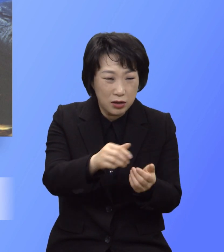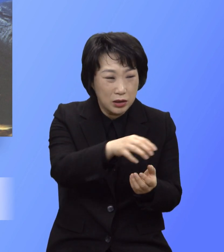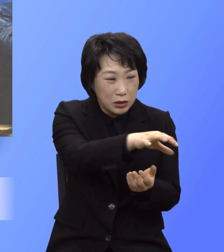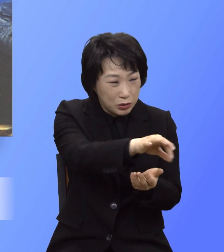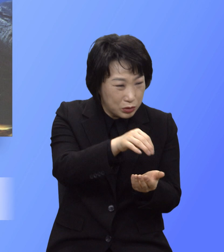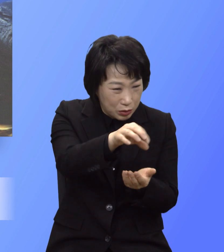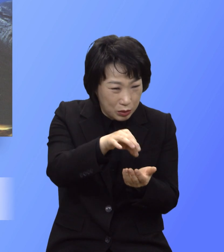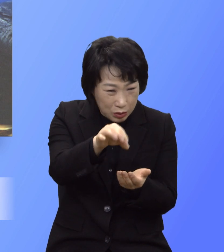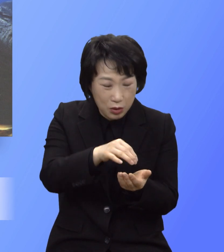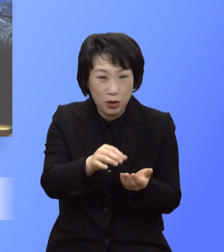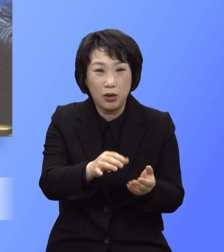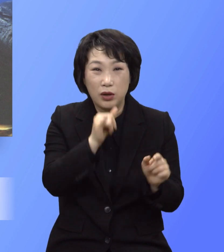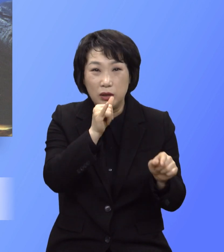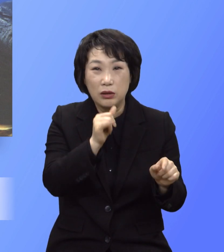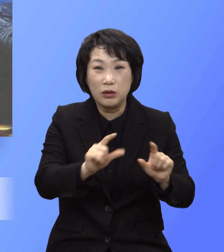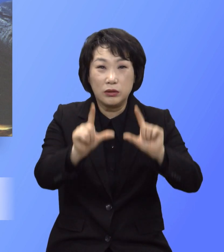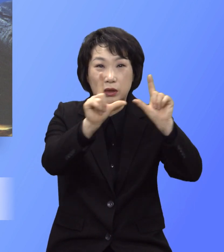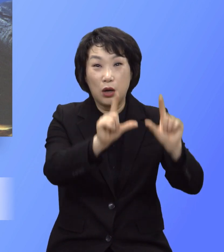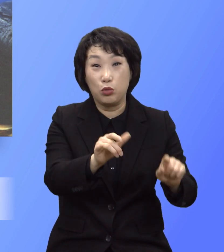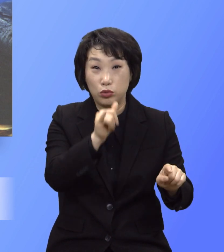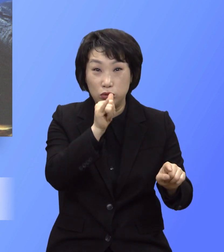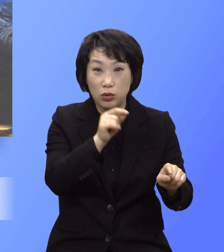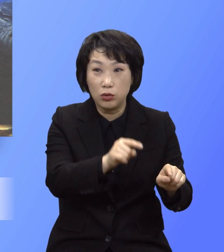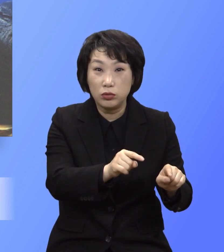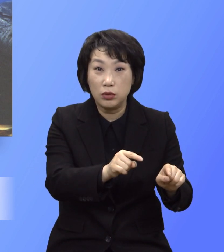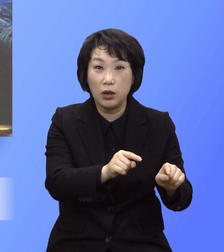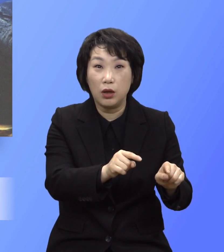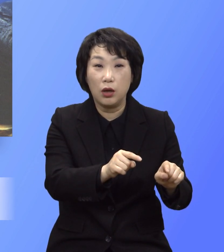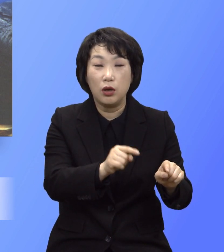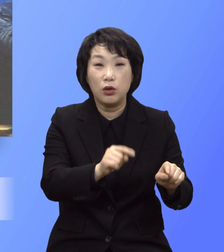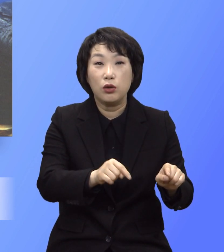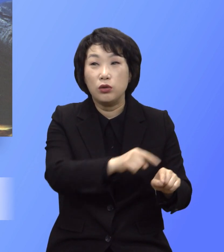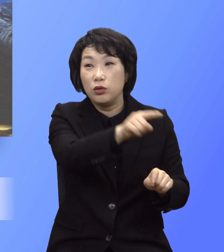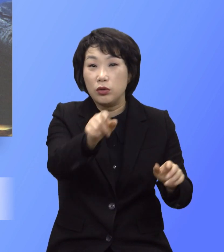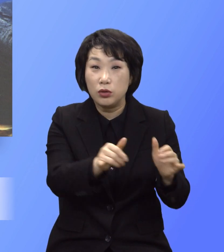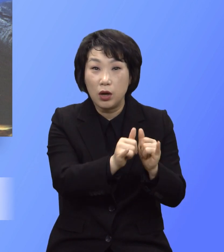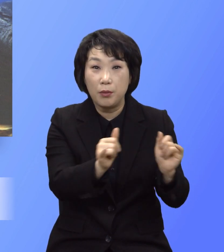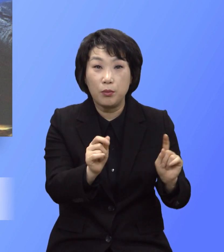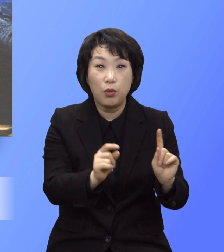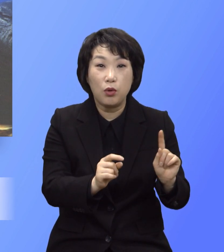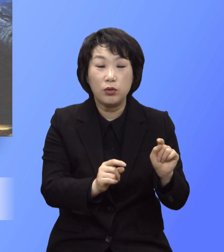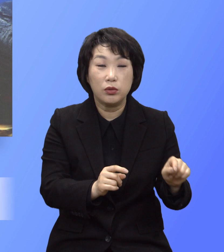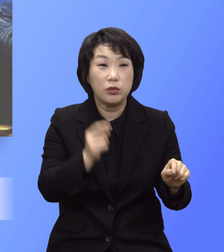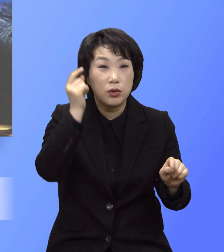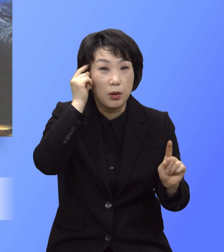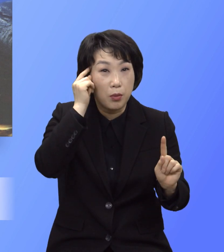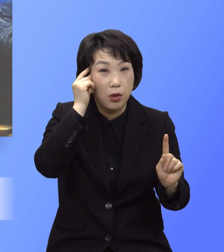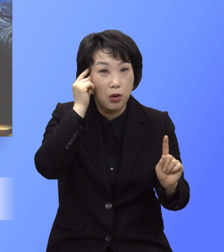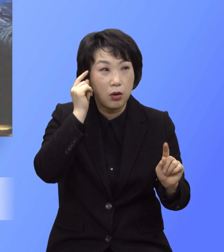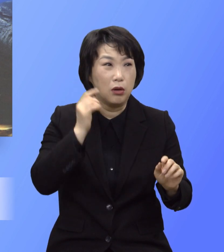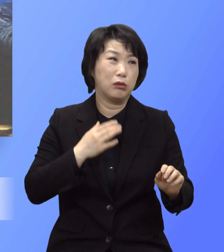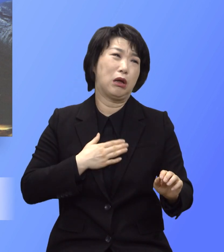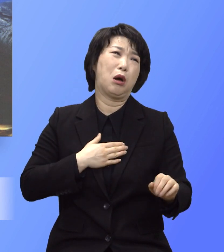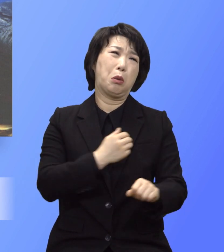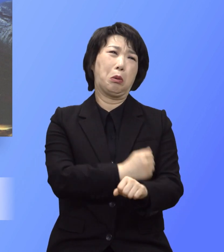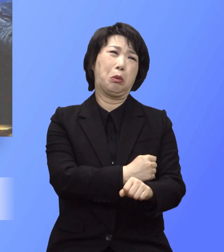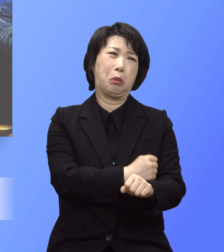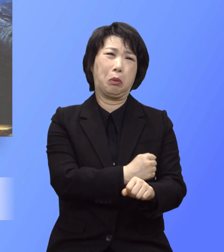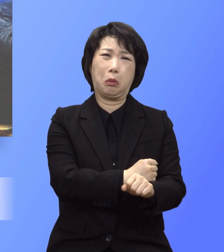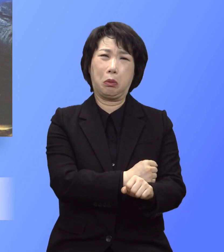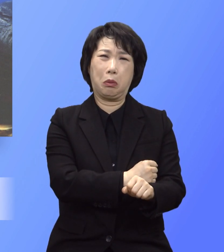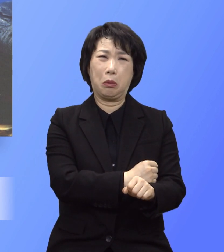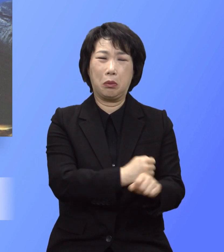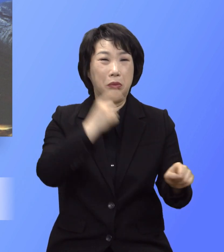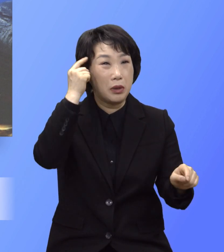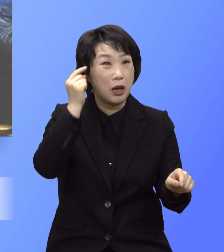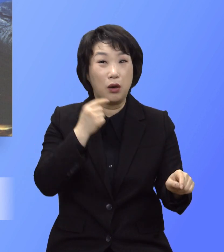죽고, 그래가면 살으면서도요, 그들이 그것이, 아, 참 고생이다, 이게